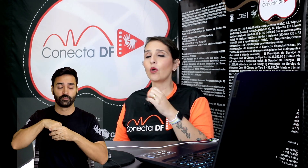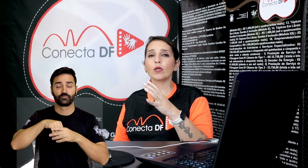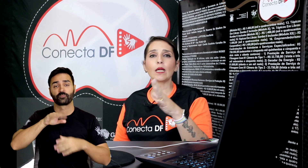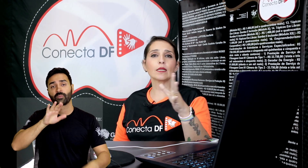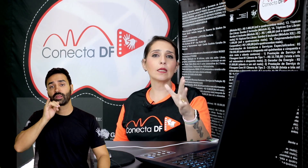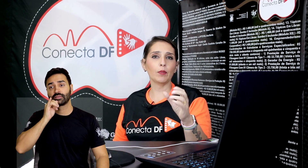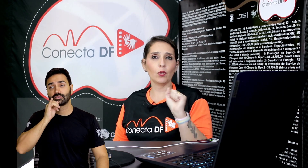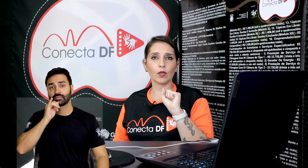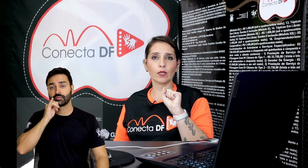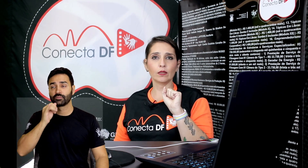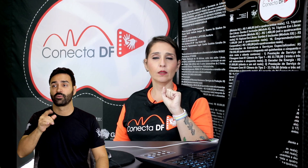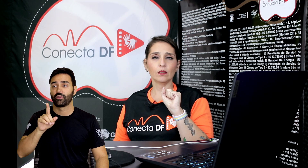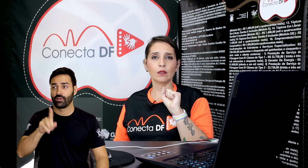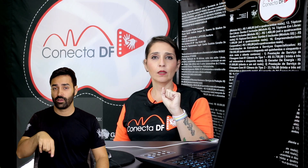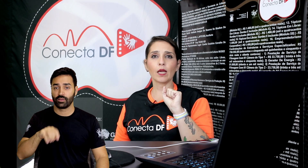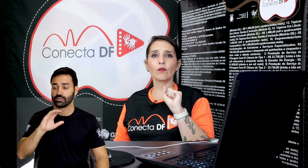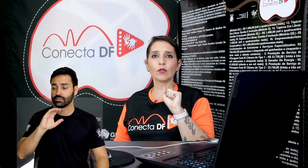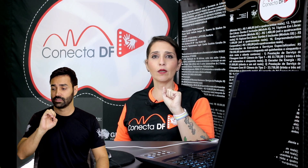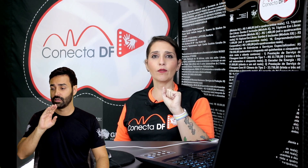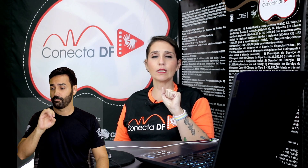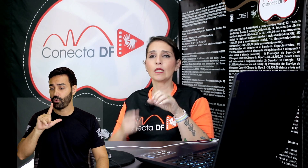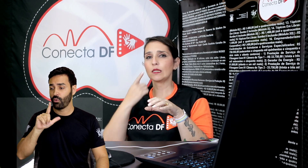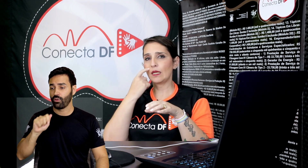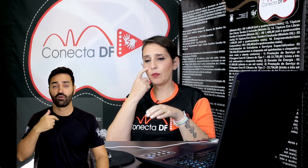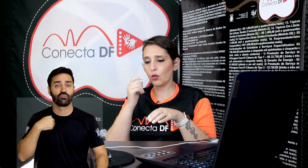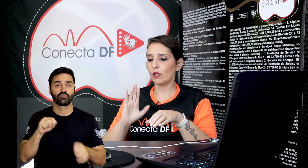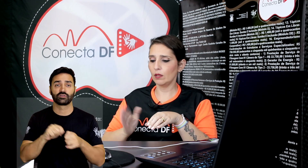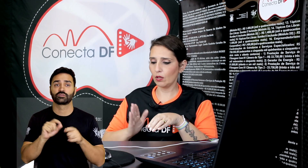em cortar cebola, o que eu vou ter que